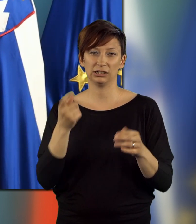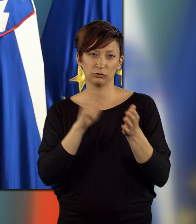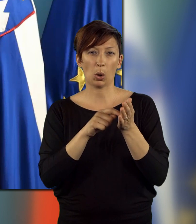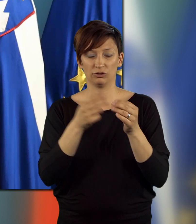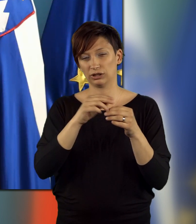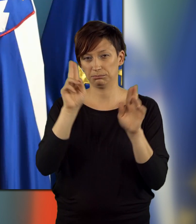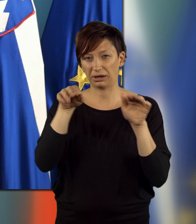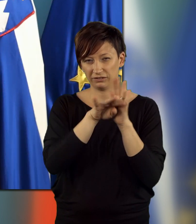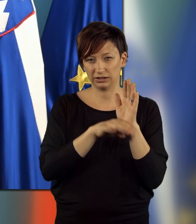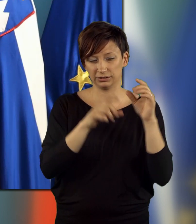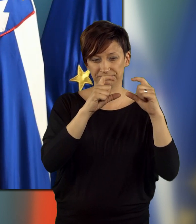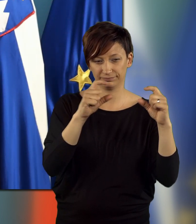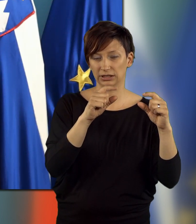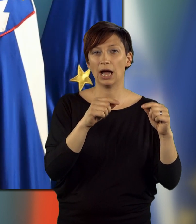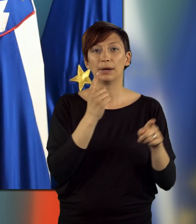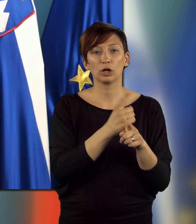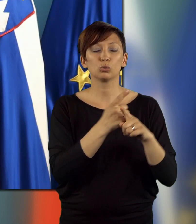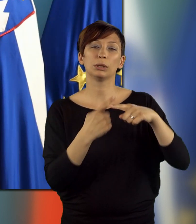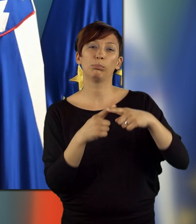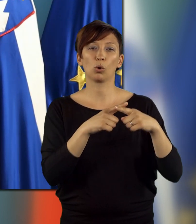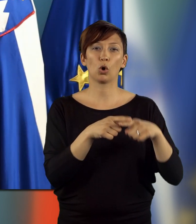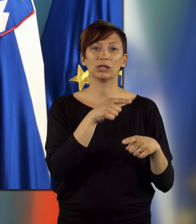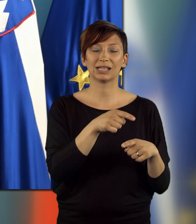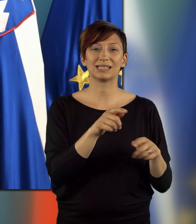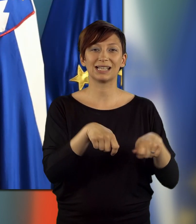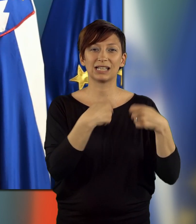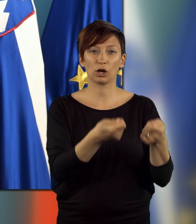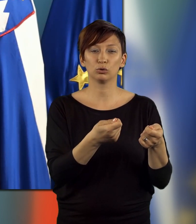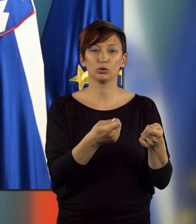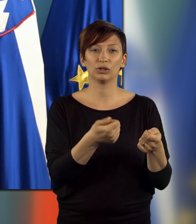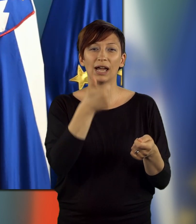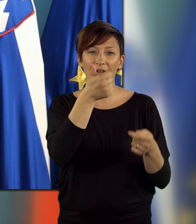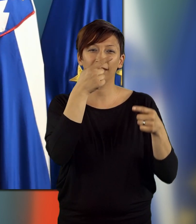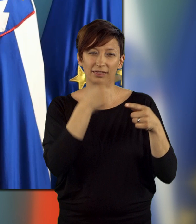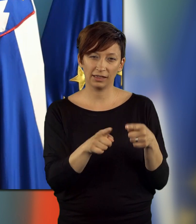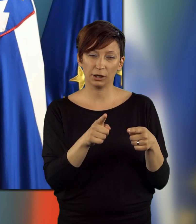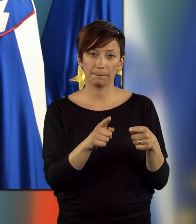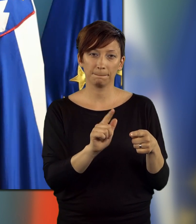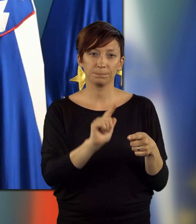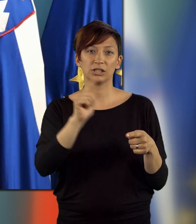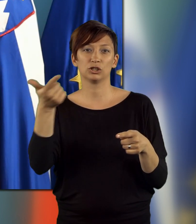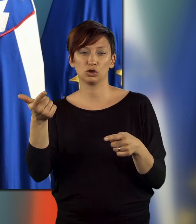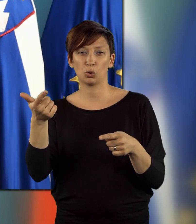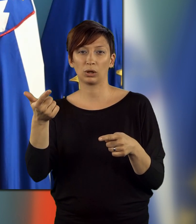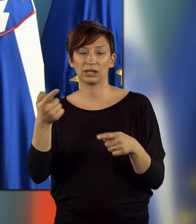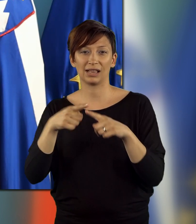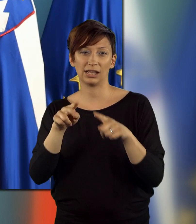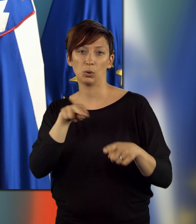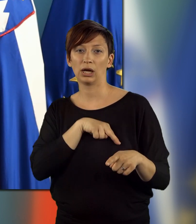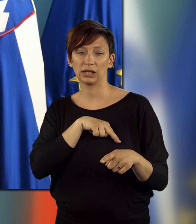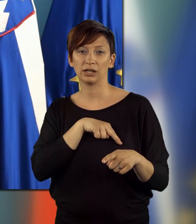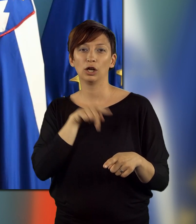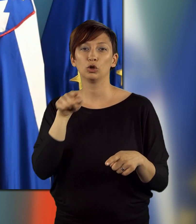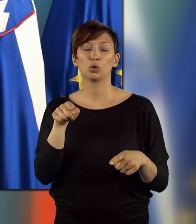pogoj tudi, da se zagotovi vsaj en del iz drugega dela